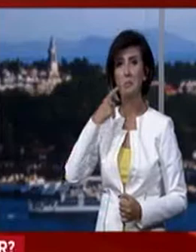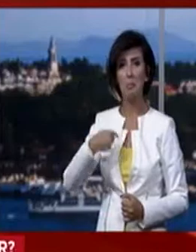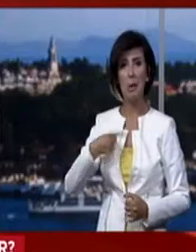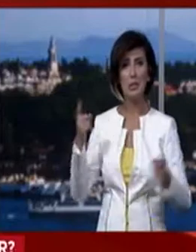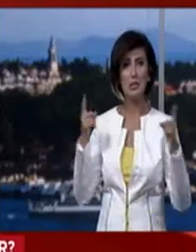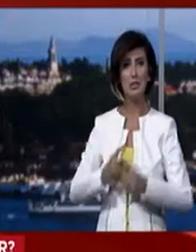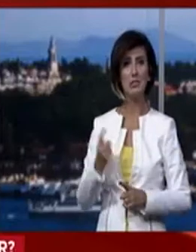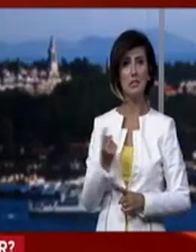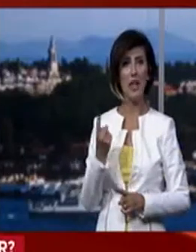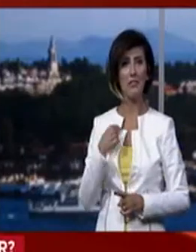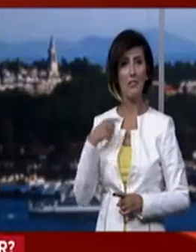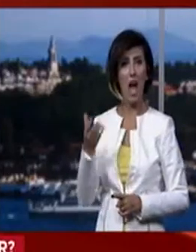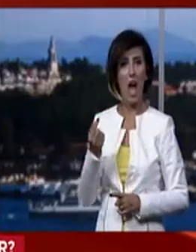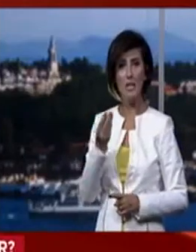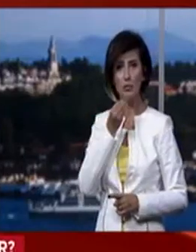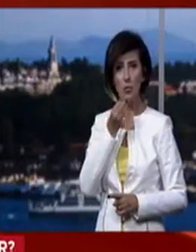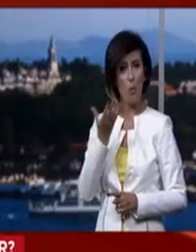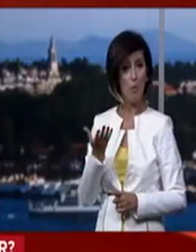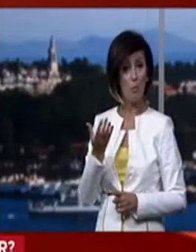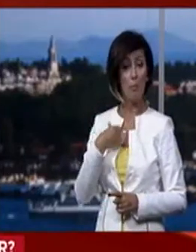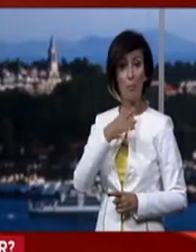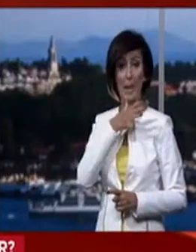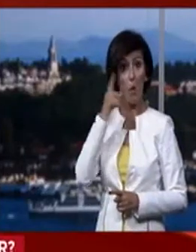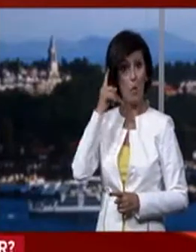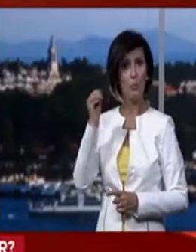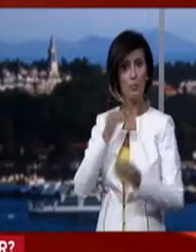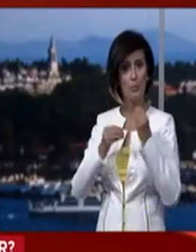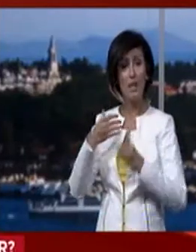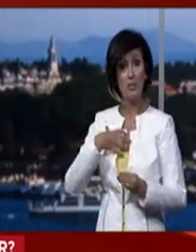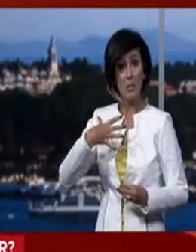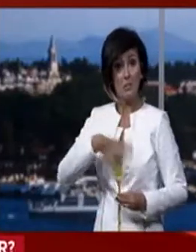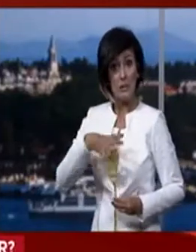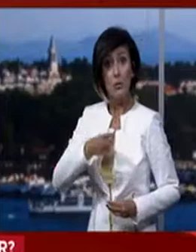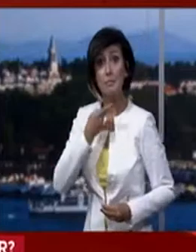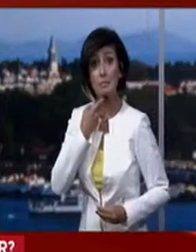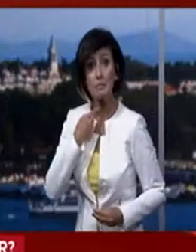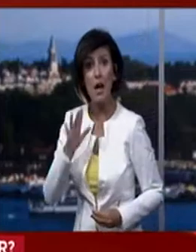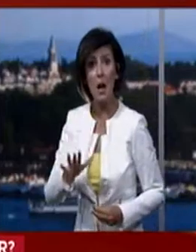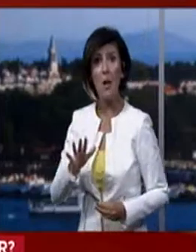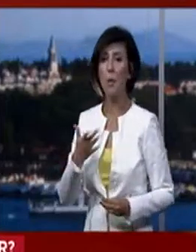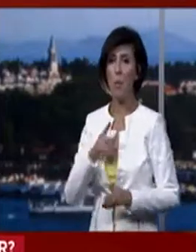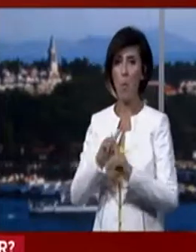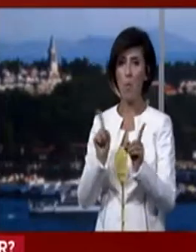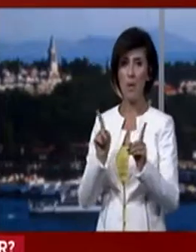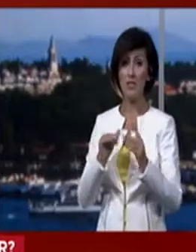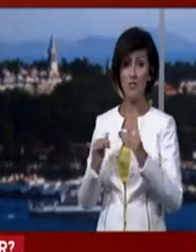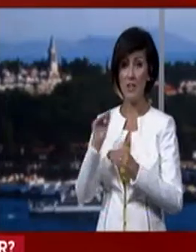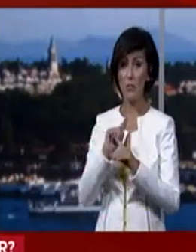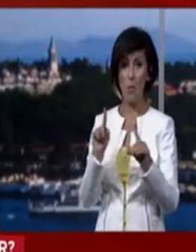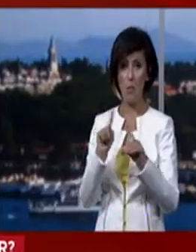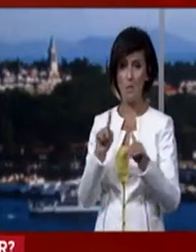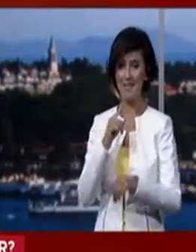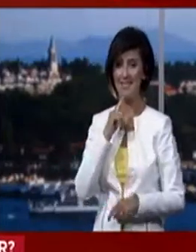çıta gibiyim. Az yiyorum, gayet az yiyorum. Bilinçli yiyorum. Canım istiyor ama yok diyorum, olmaz. Bundan fazlası olmaz Hasan.